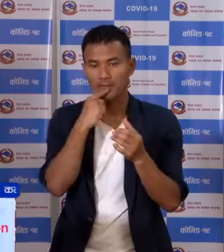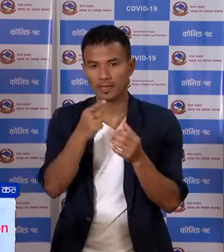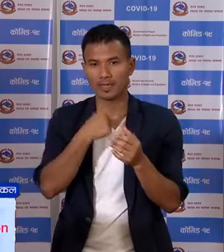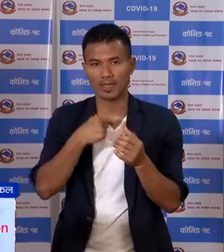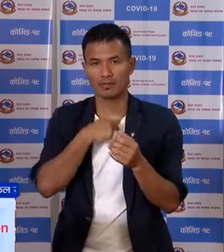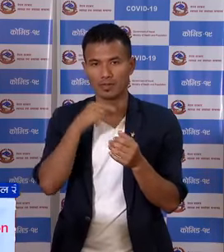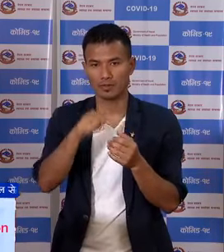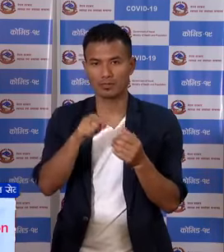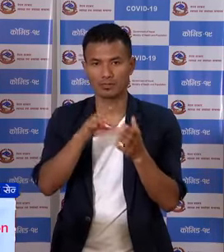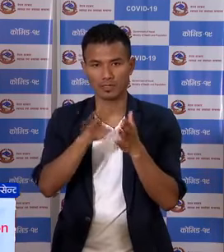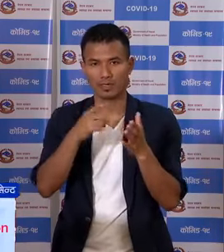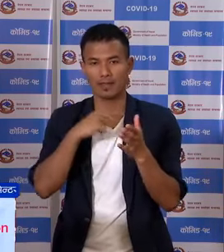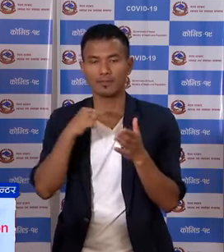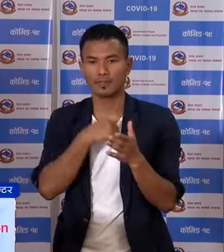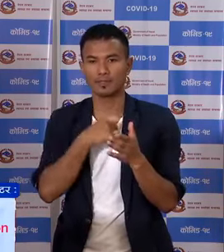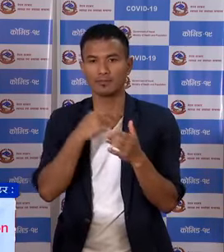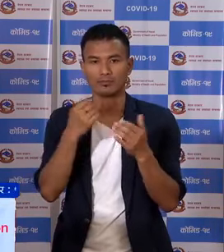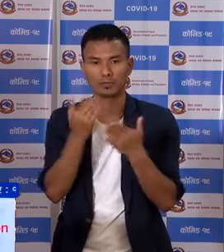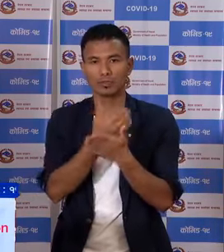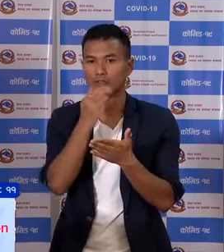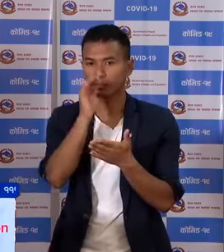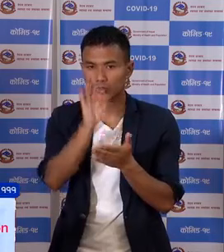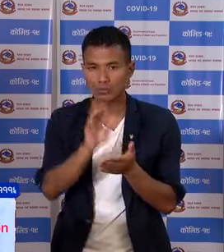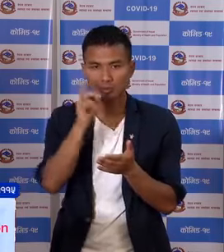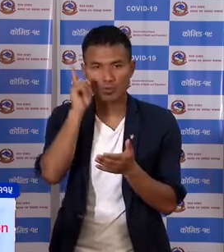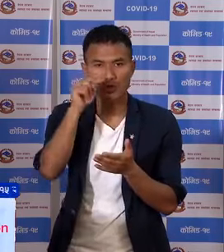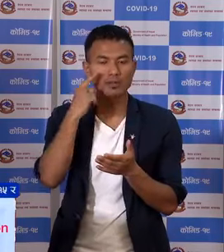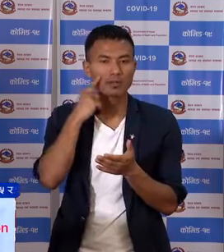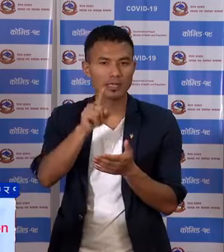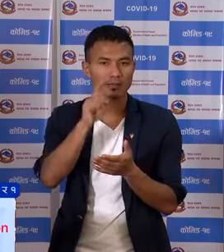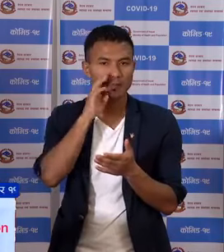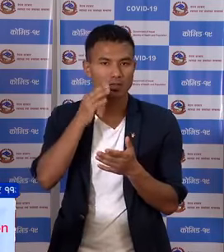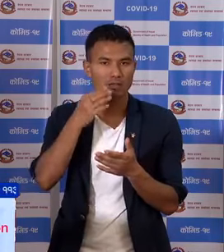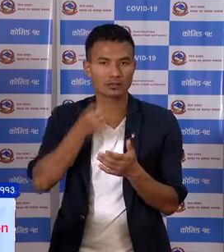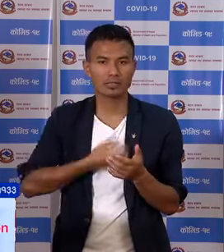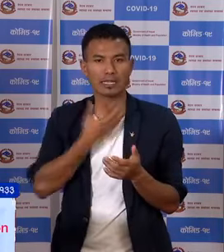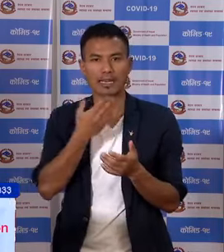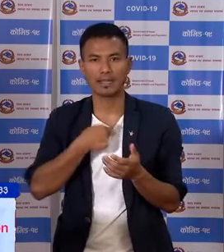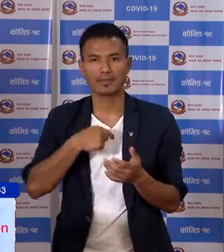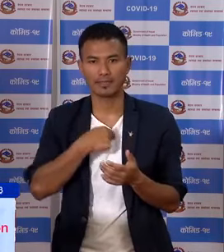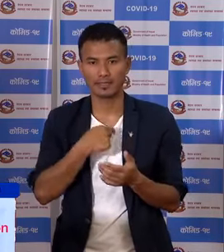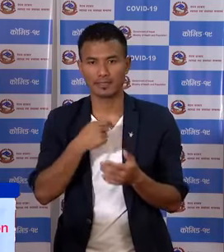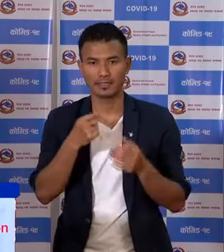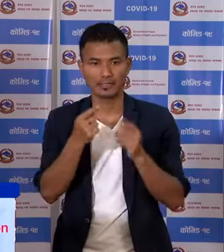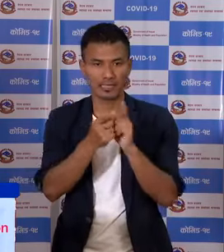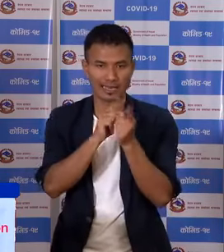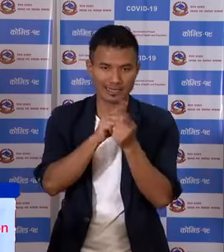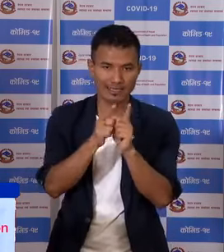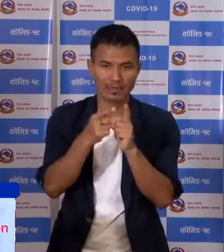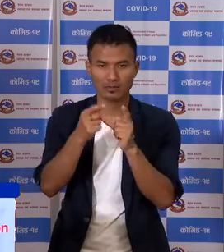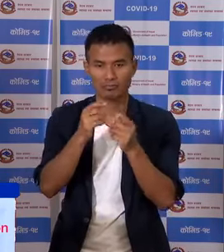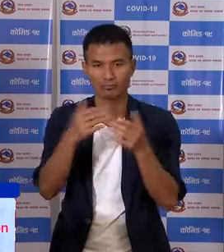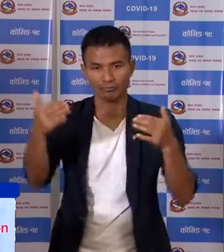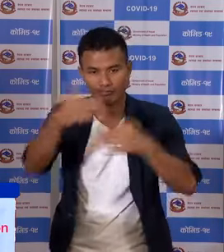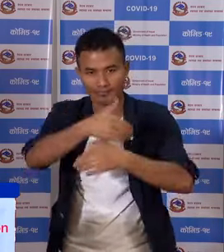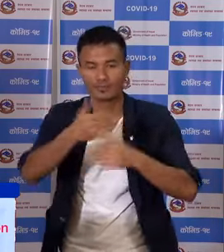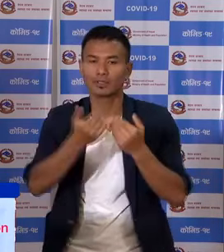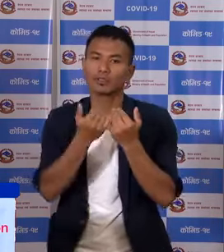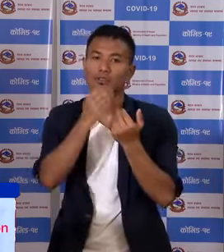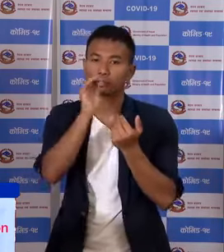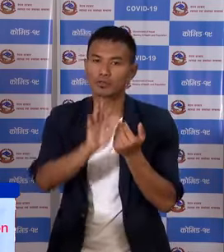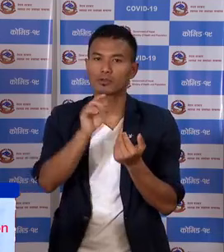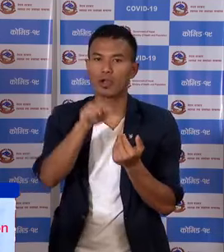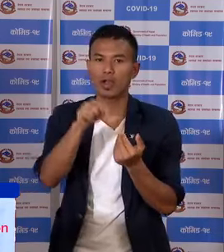अवस्ताने मां हमी खुश याली हामीले चाहिं 16 अंगालोमान शक्षों।